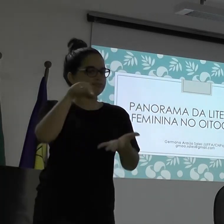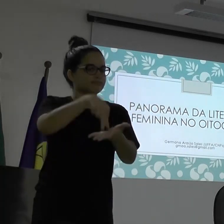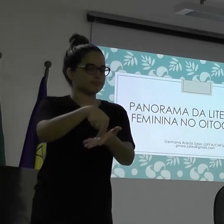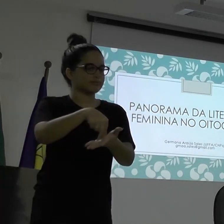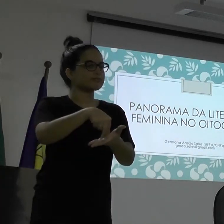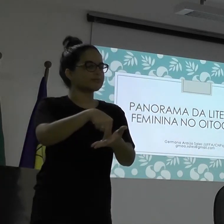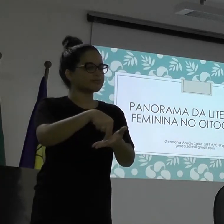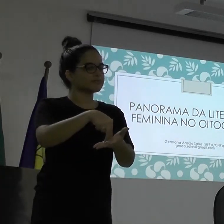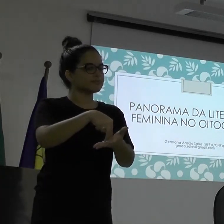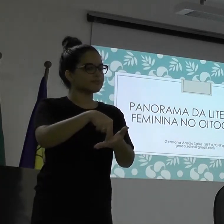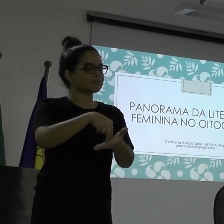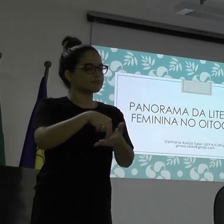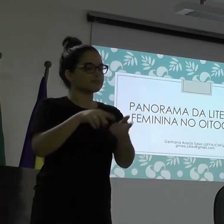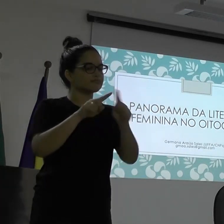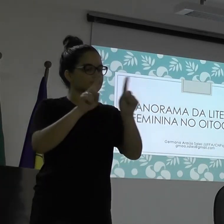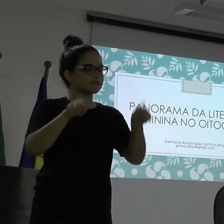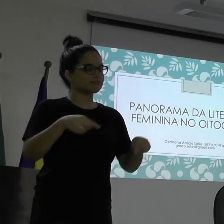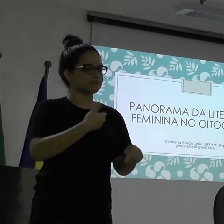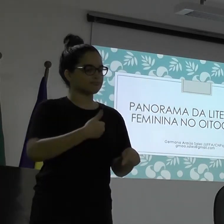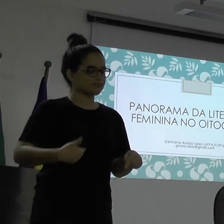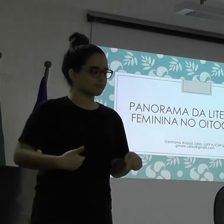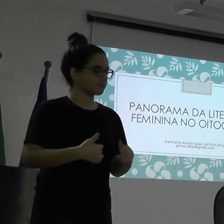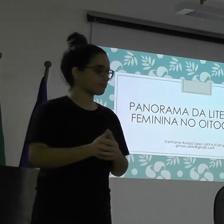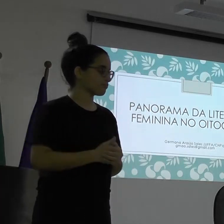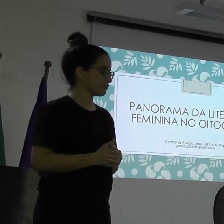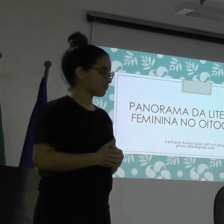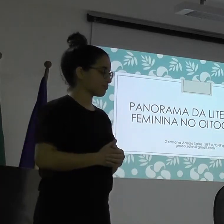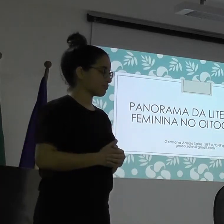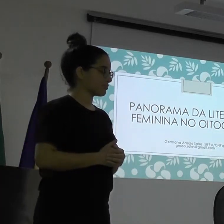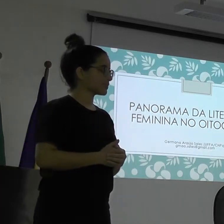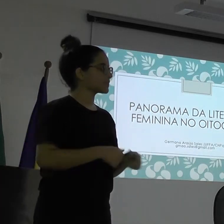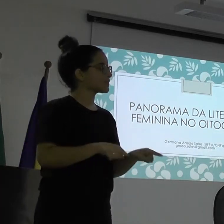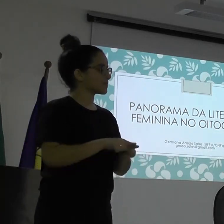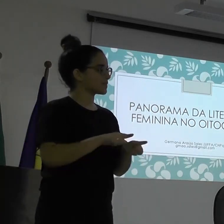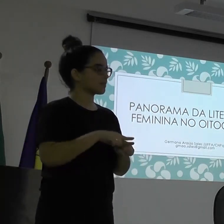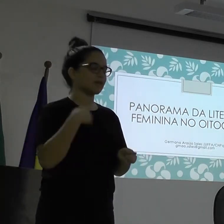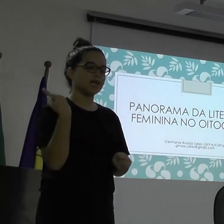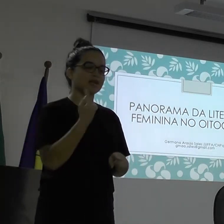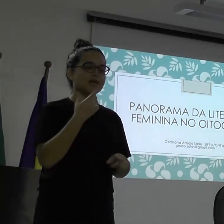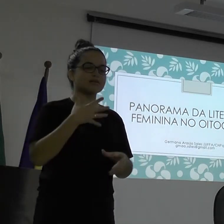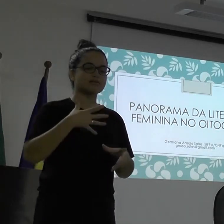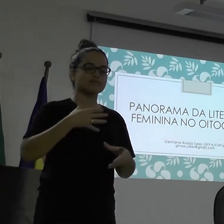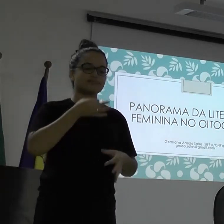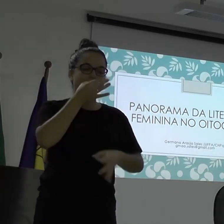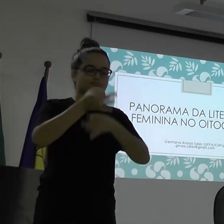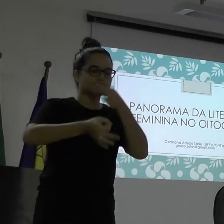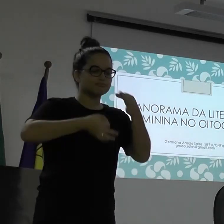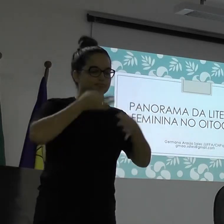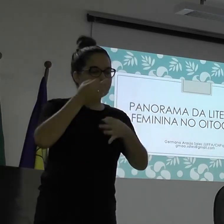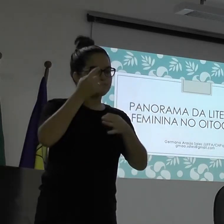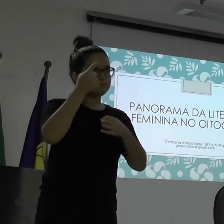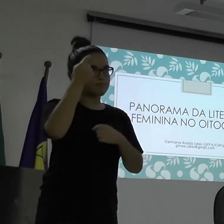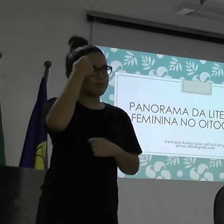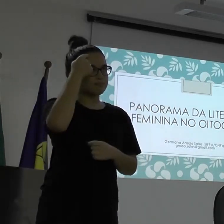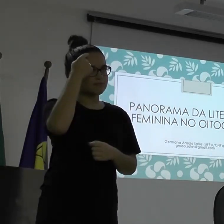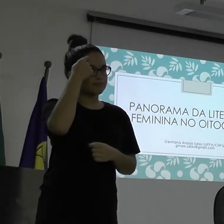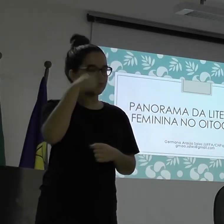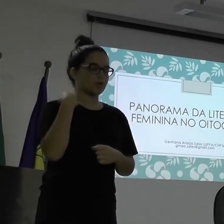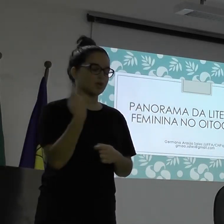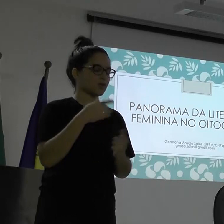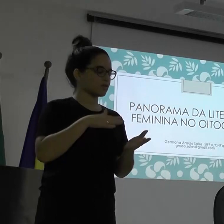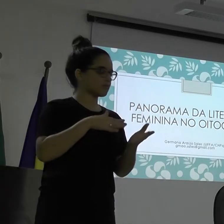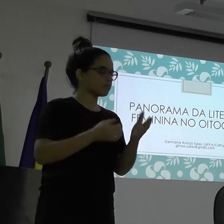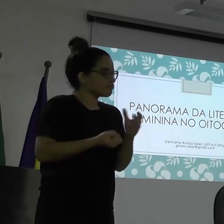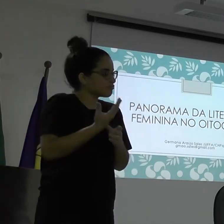cargos públicos, de estar mudando as estruturas, de estar colocando o que nós pensamos e que nós produzimos conhecimento,